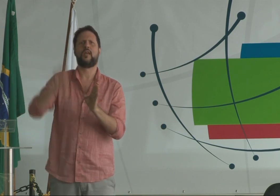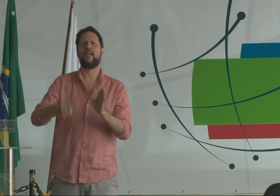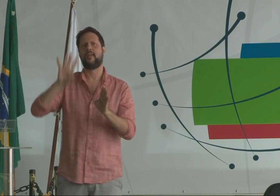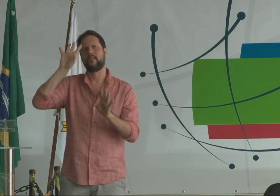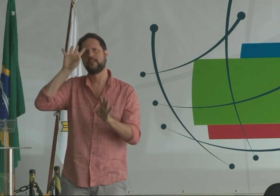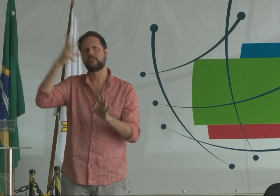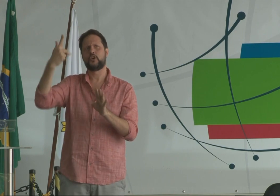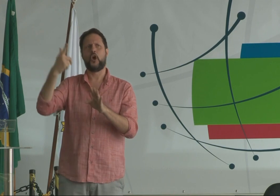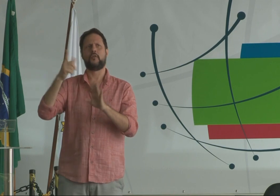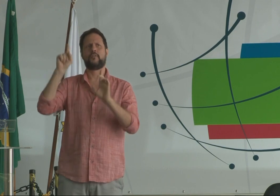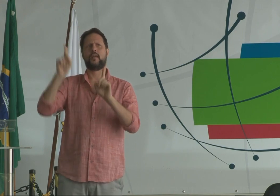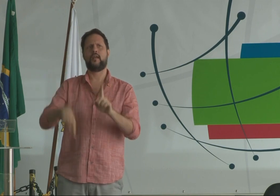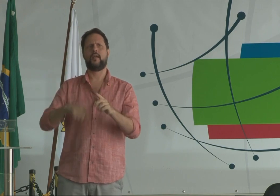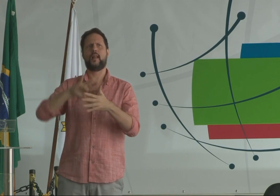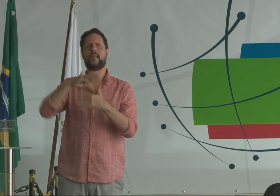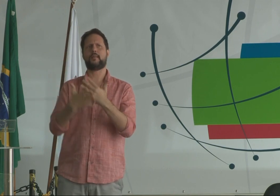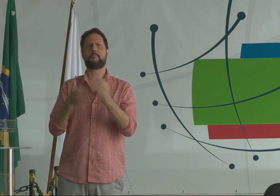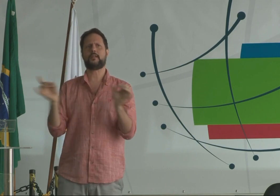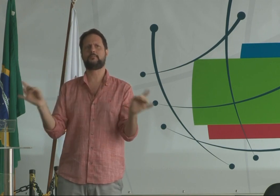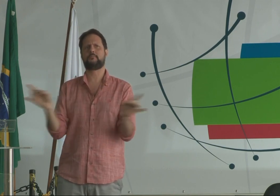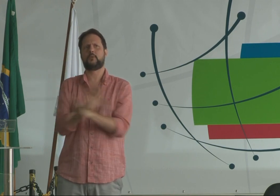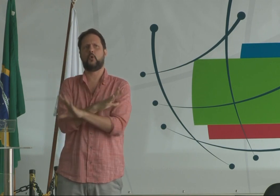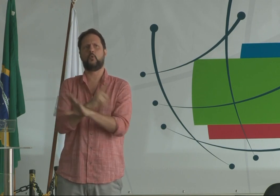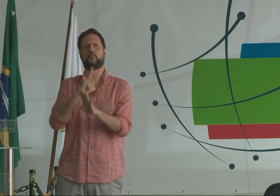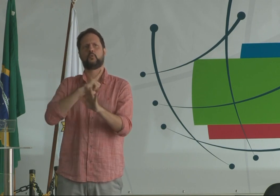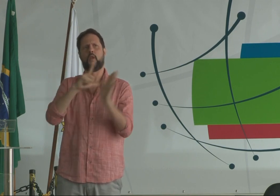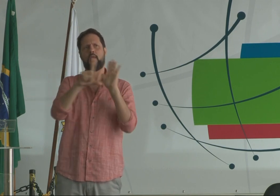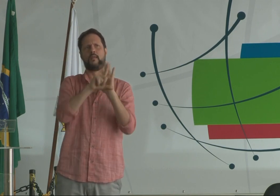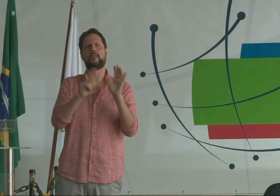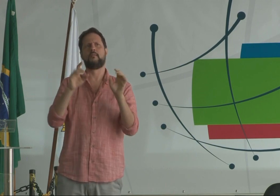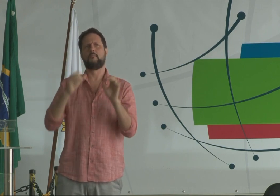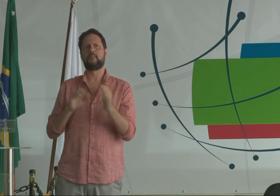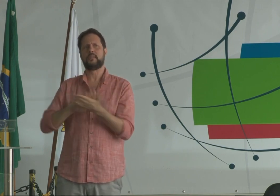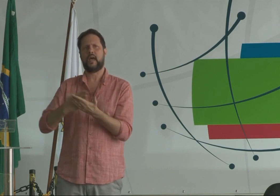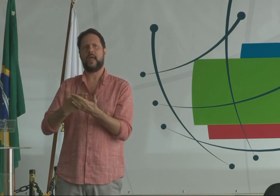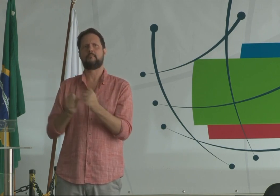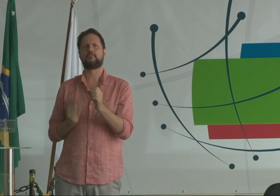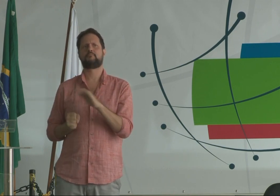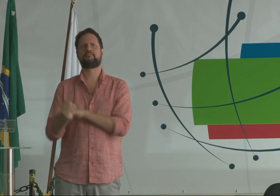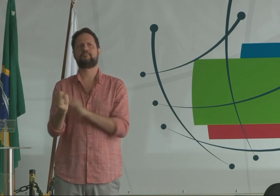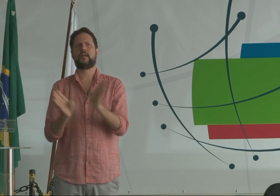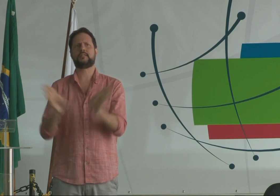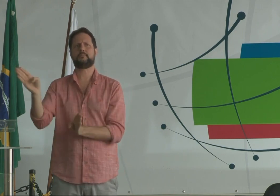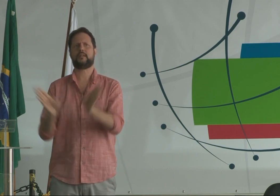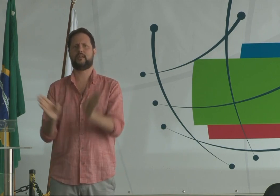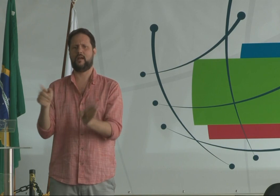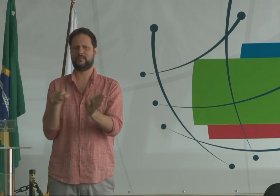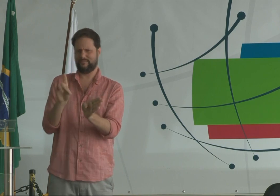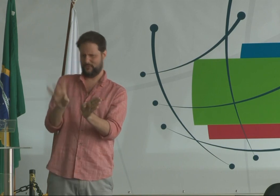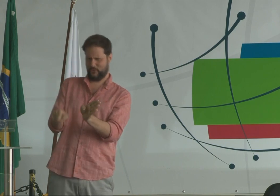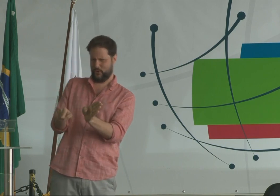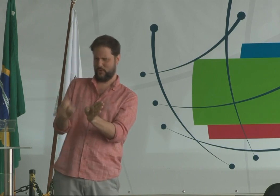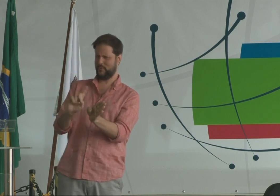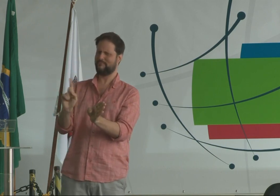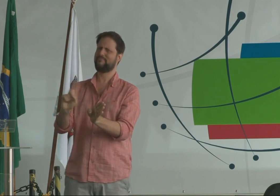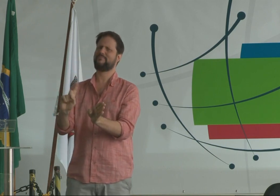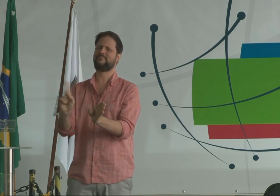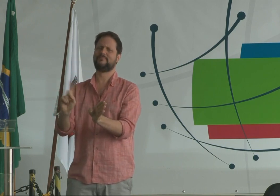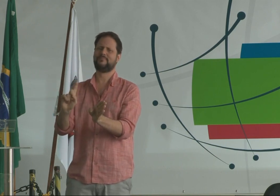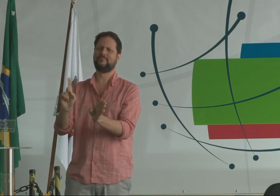isso é uma coisa que aconteceu repetidamente, já está resolvido, a legislação assegura que a Liga dos Sinais tem todos esses espaços?